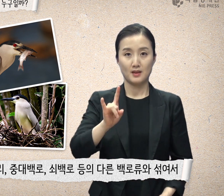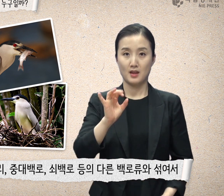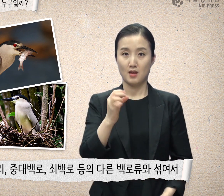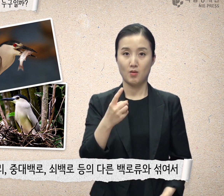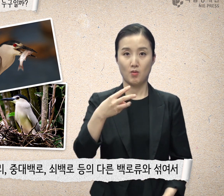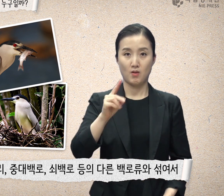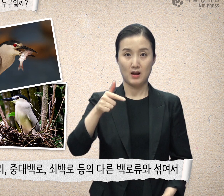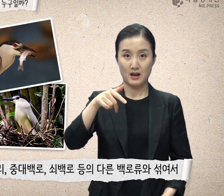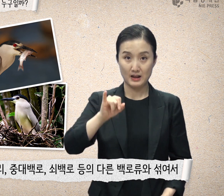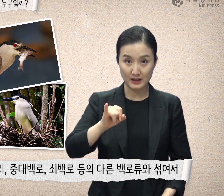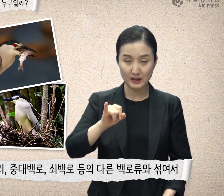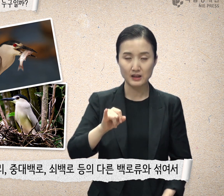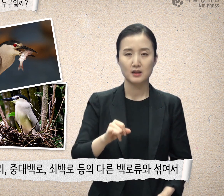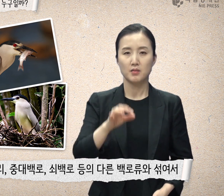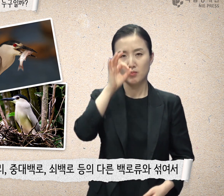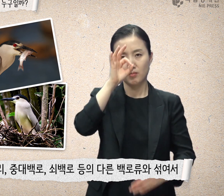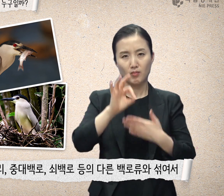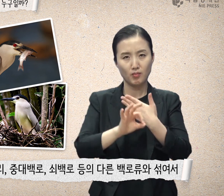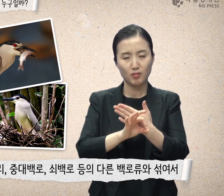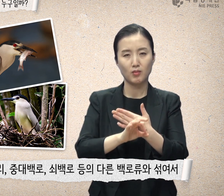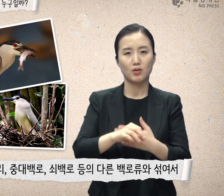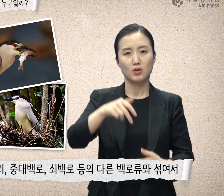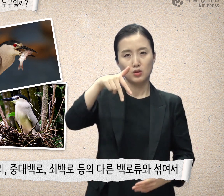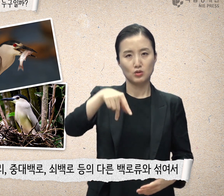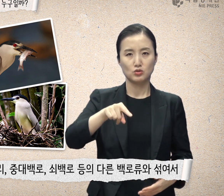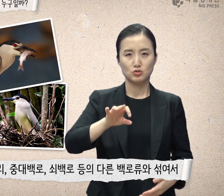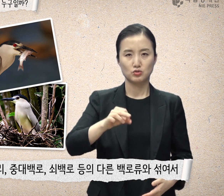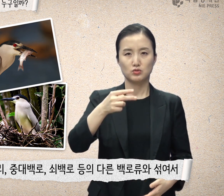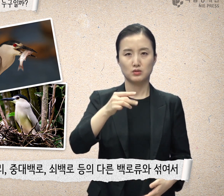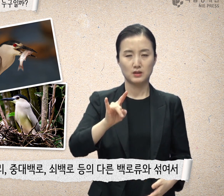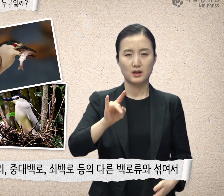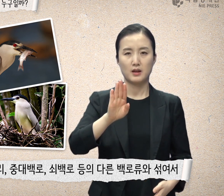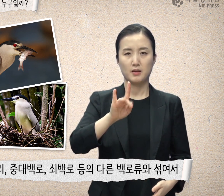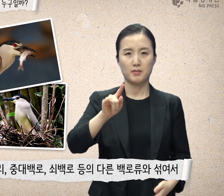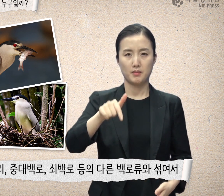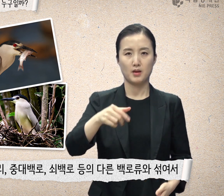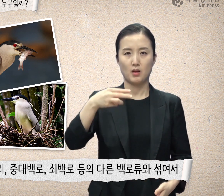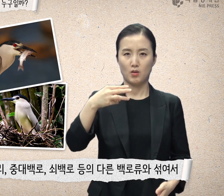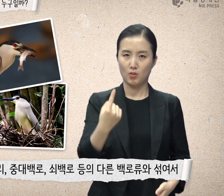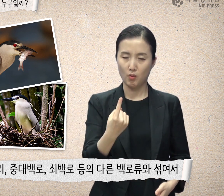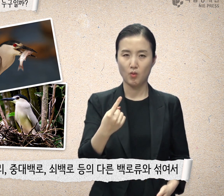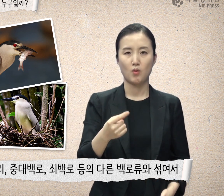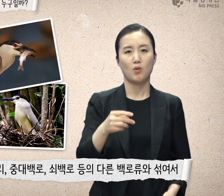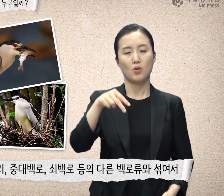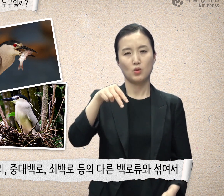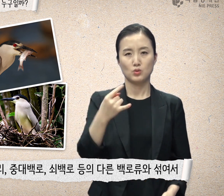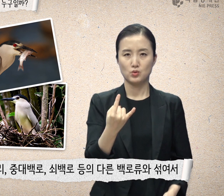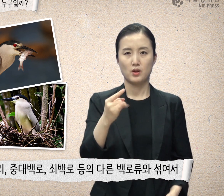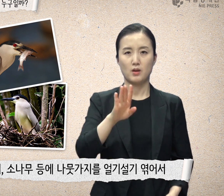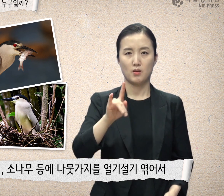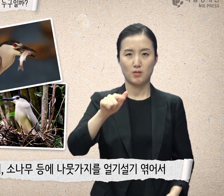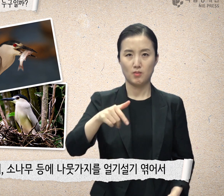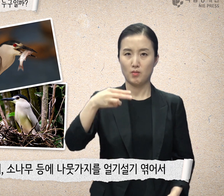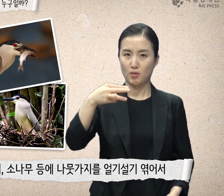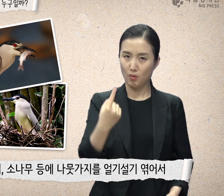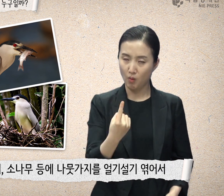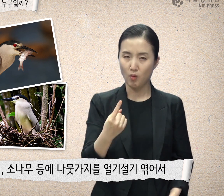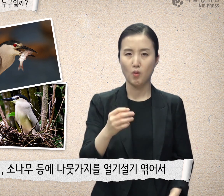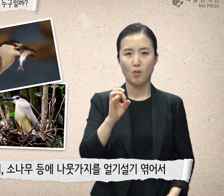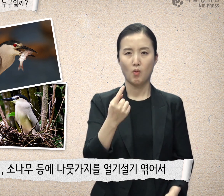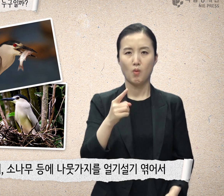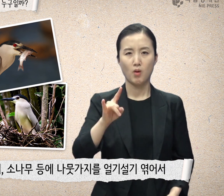해오라기 는 왜가리 중대백로 쇠백로 등의 다른 뱅 놀이와 섞여서 번식을